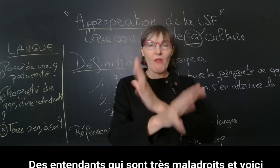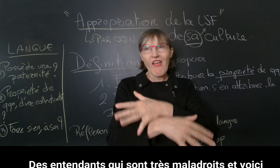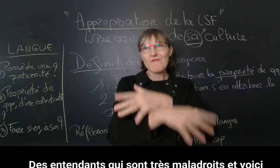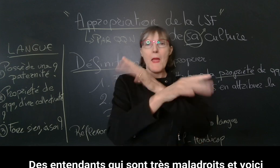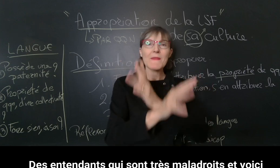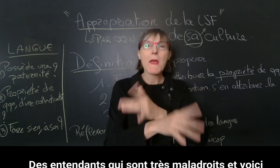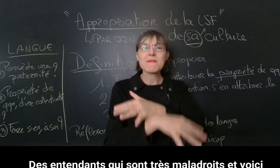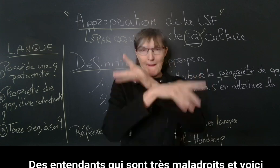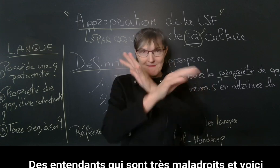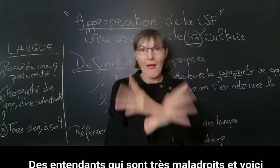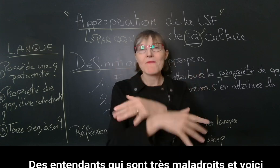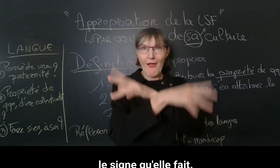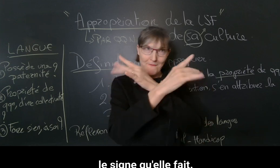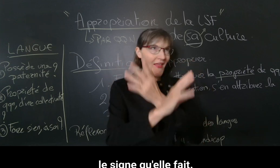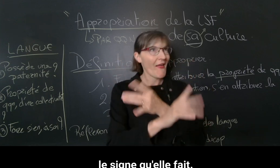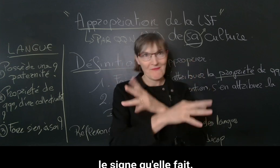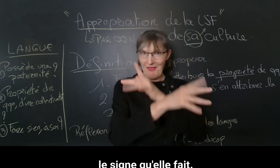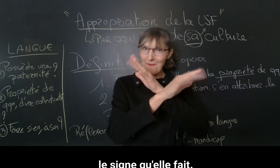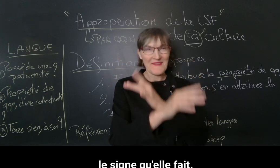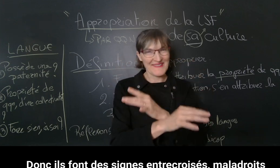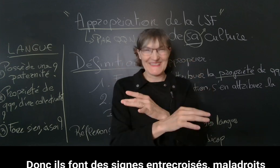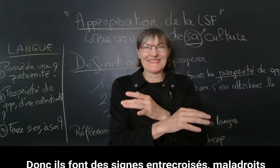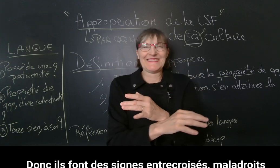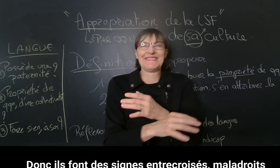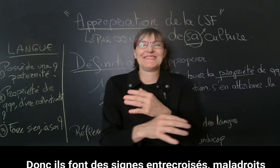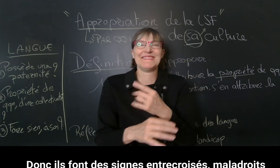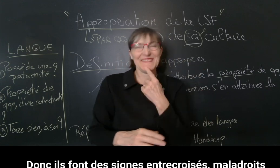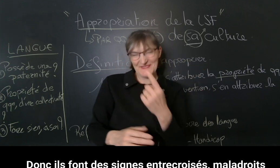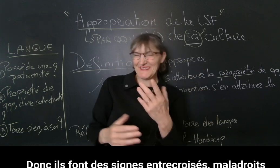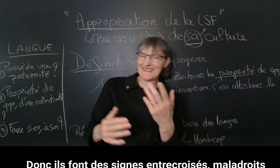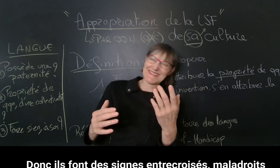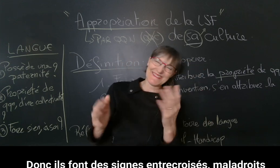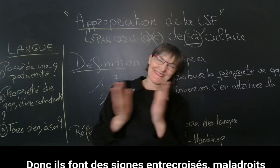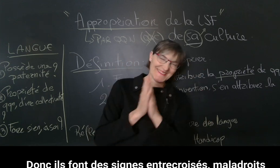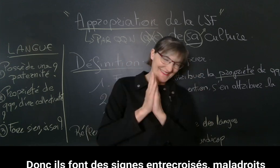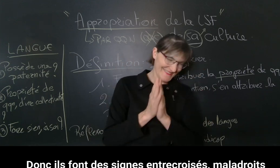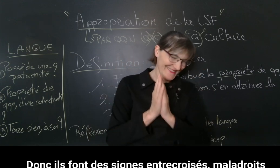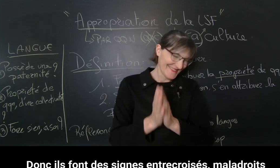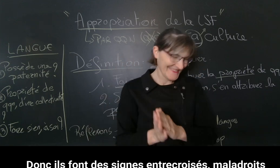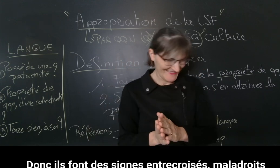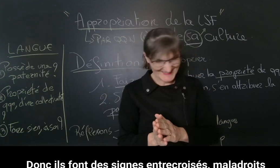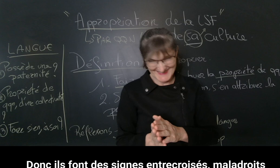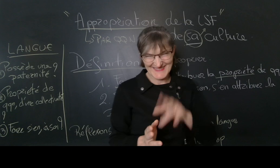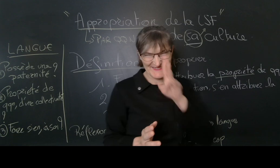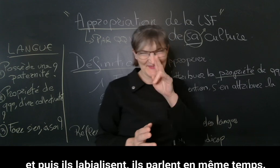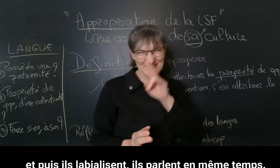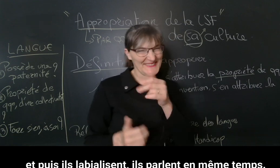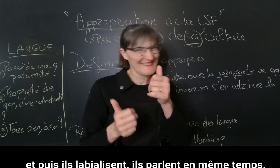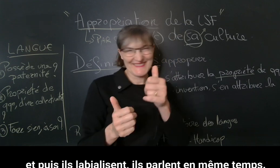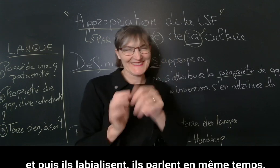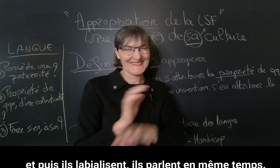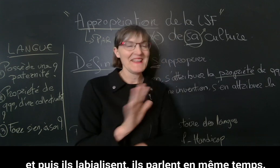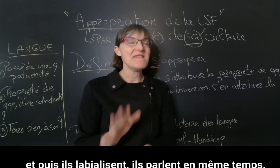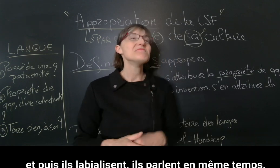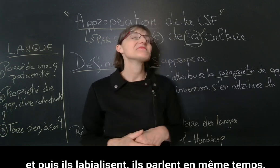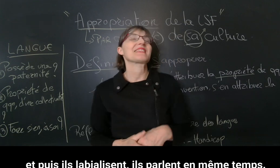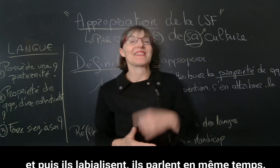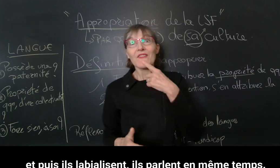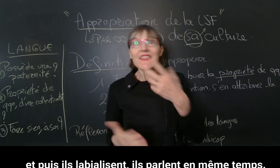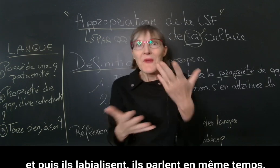maladroit et voici le signe qu'elle fait donc ils font des signes entre croisés maladroit et puis ils l'habillent ils parlent en même